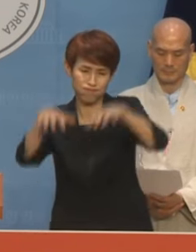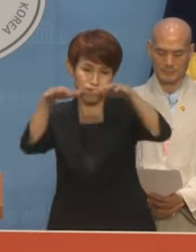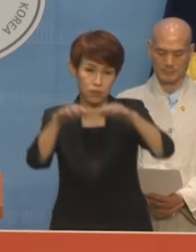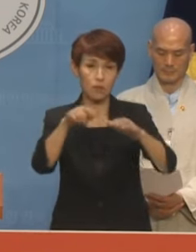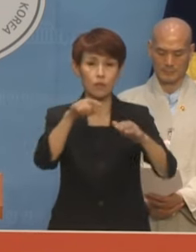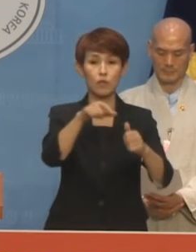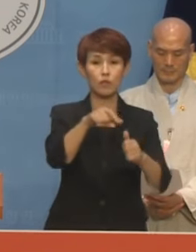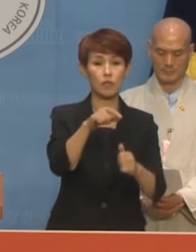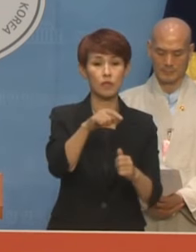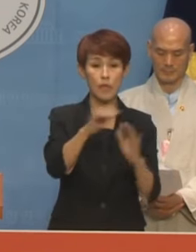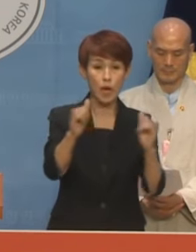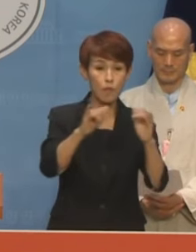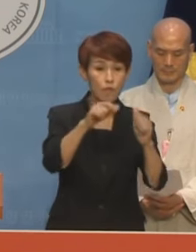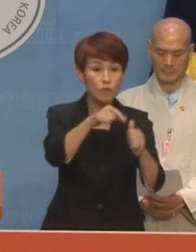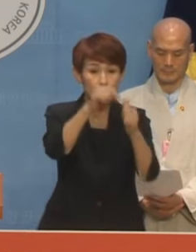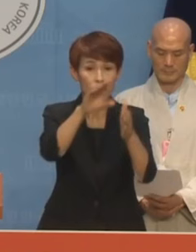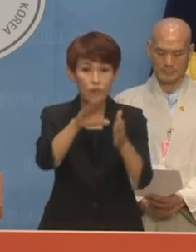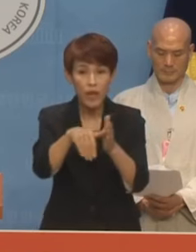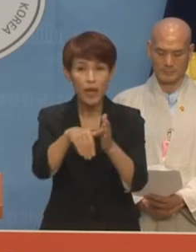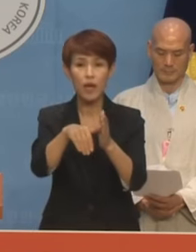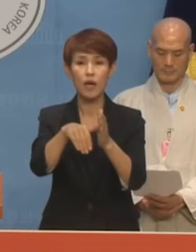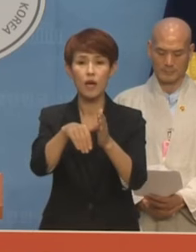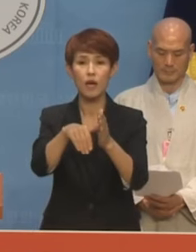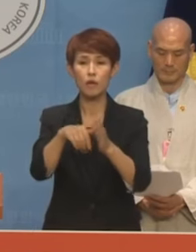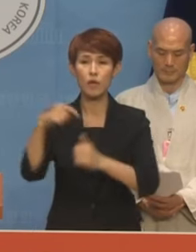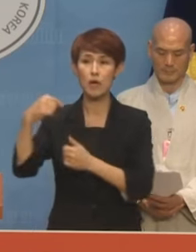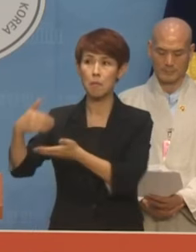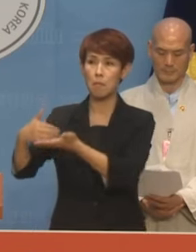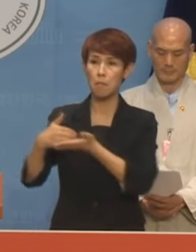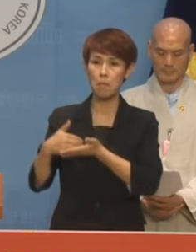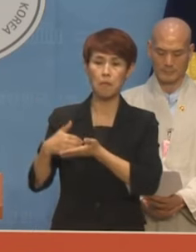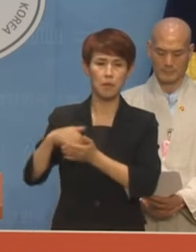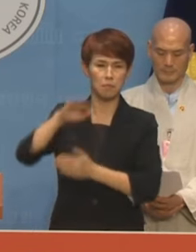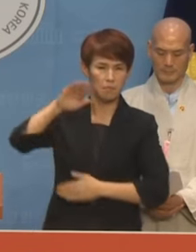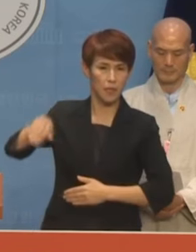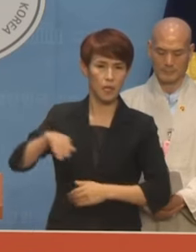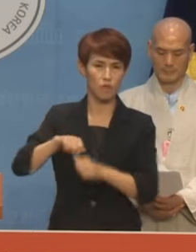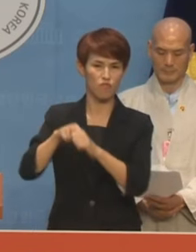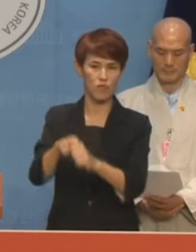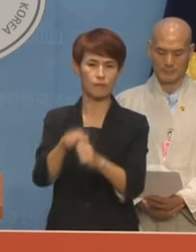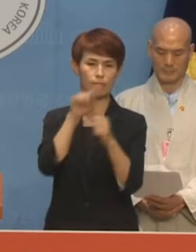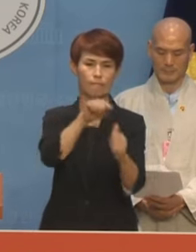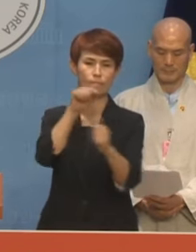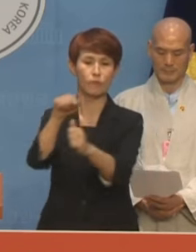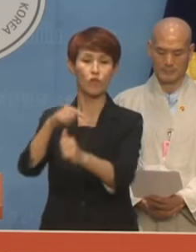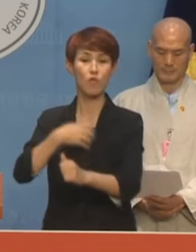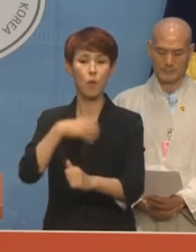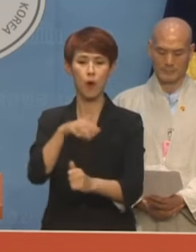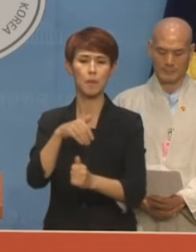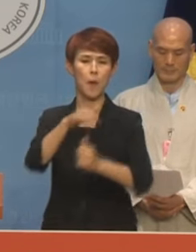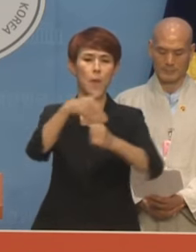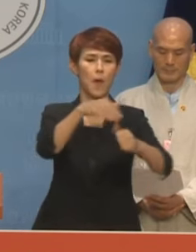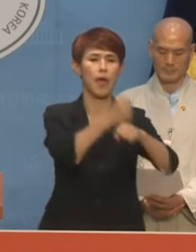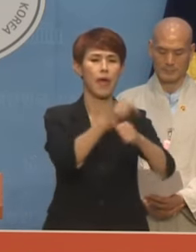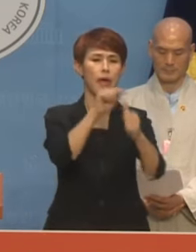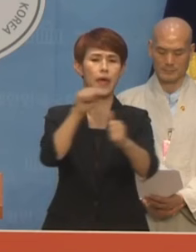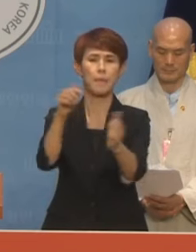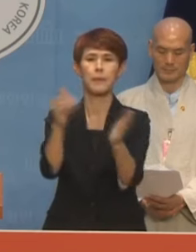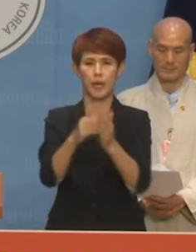작전에서 일선 지휘관들의 건의를 묵살하고 무리하게 위험지역 투입을 명령했기